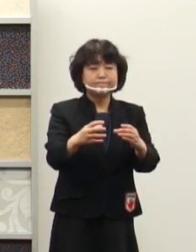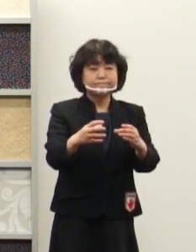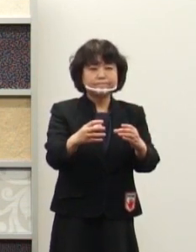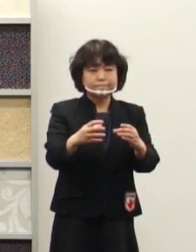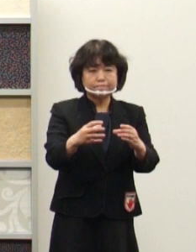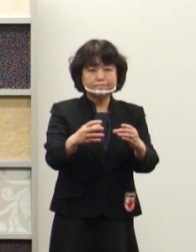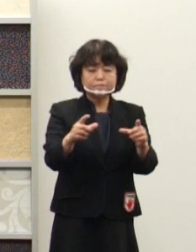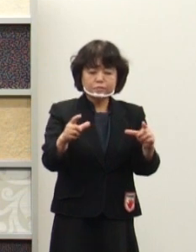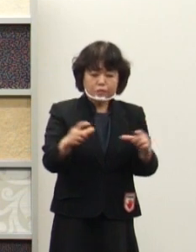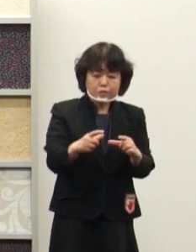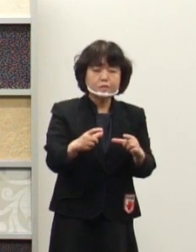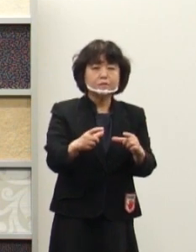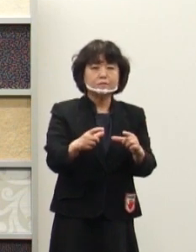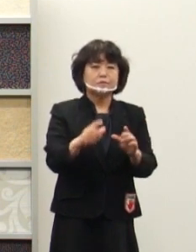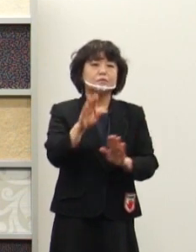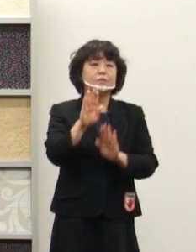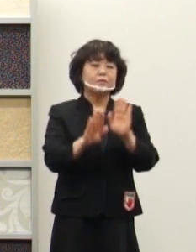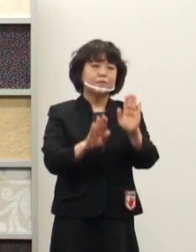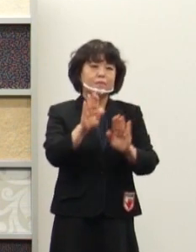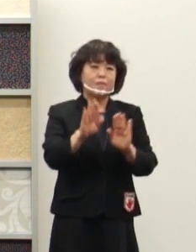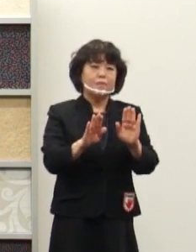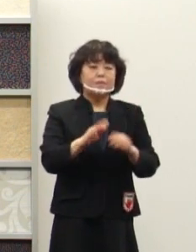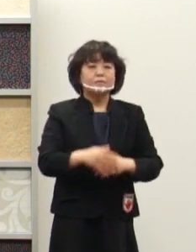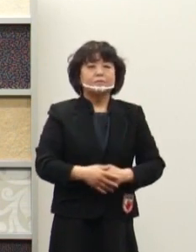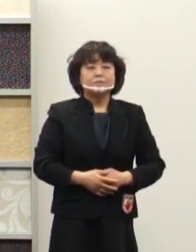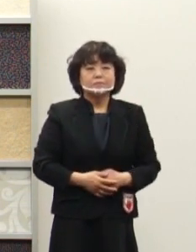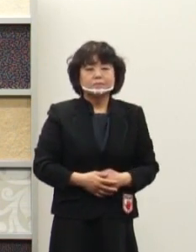ると、こういう状況だろうと思っております。